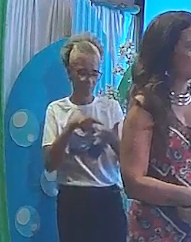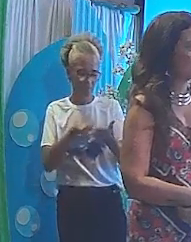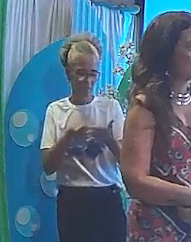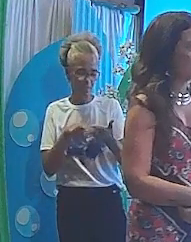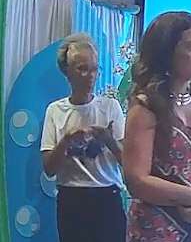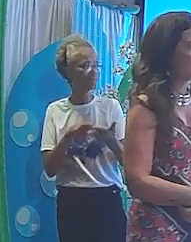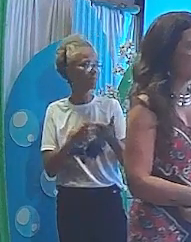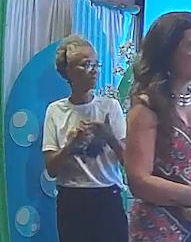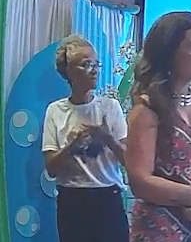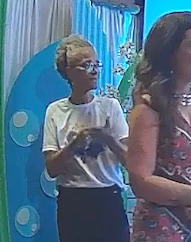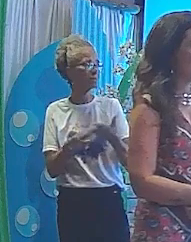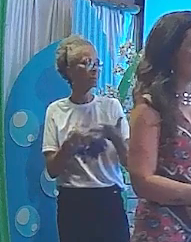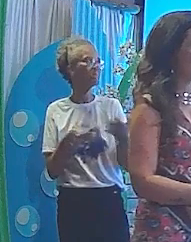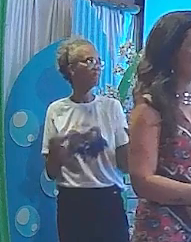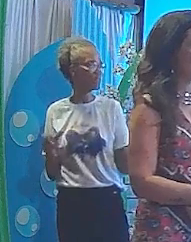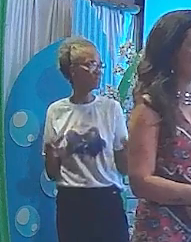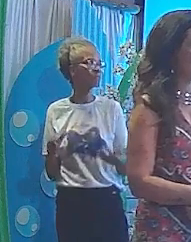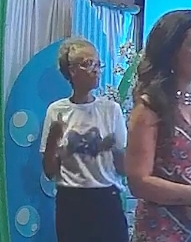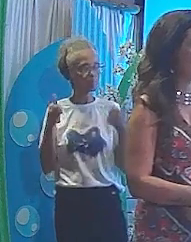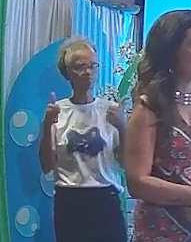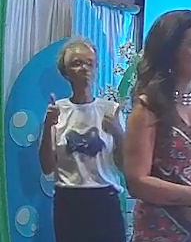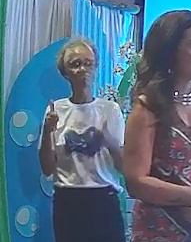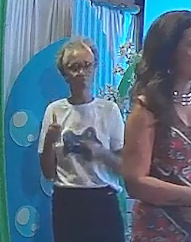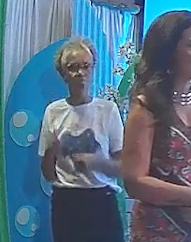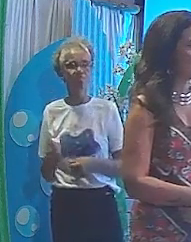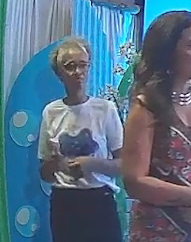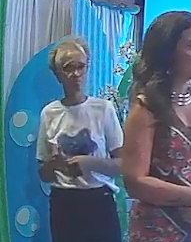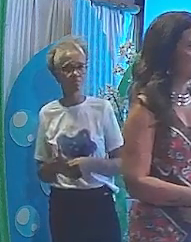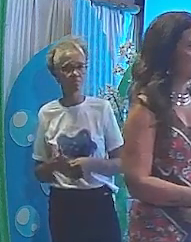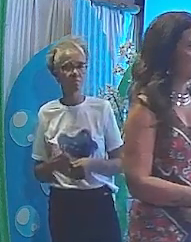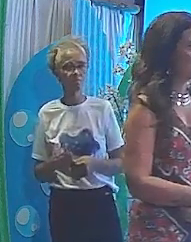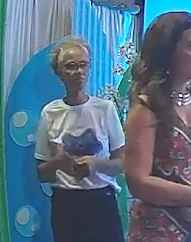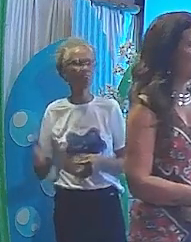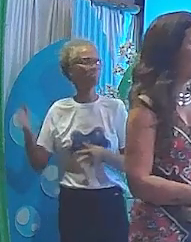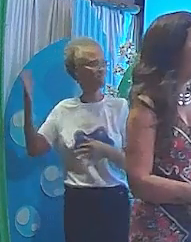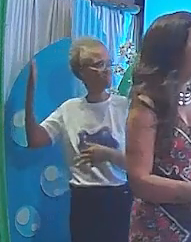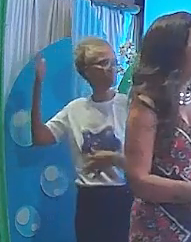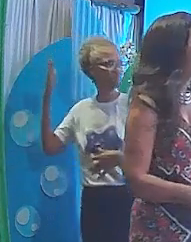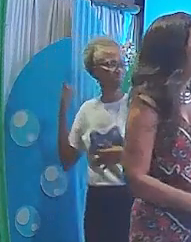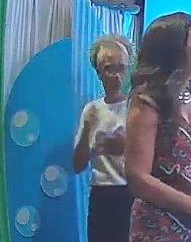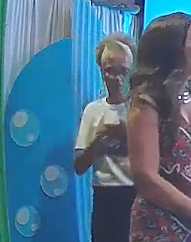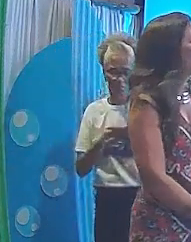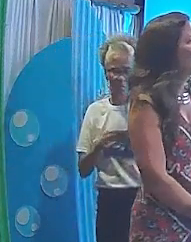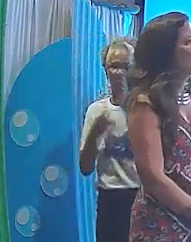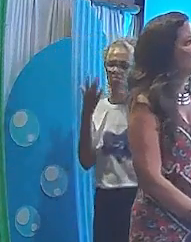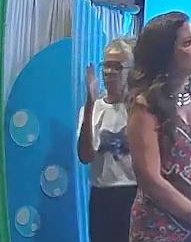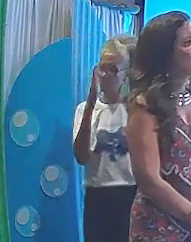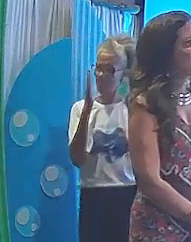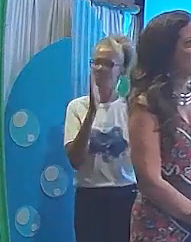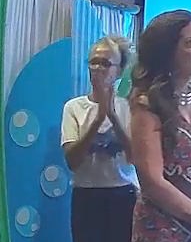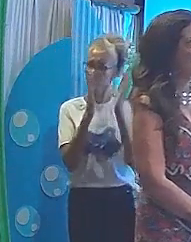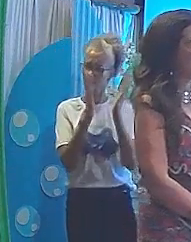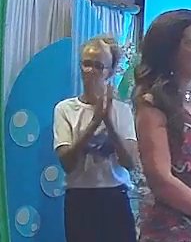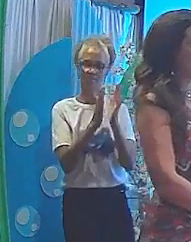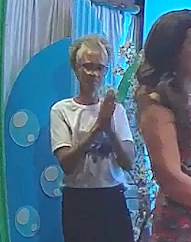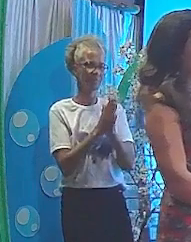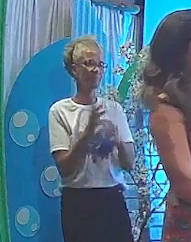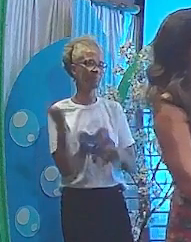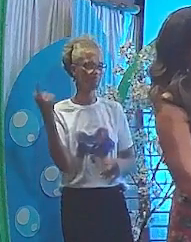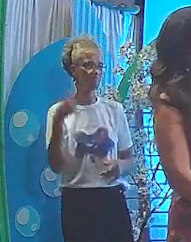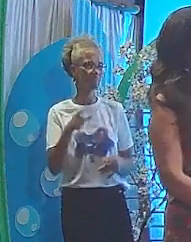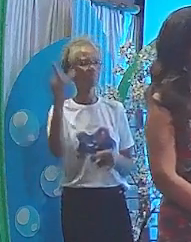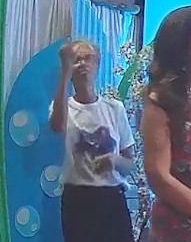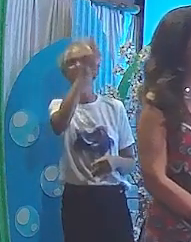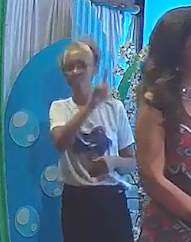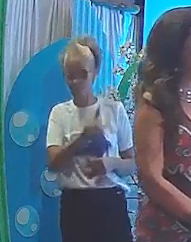foto crescia mais. Você vê como a galera está tão, né, já incorporada essa coisa digital. Então, parabéns por esse evento e tenho certeza que